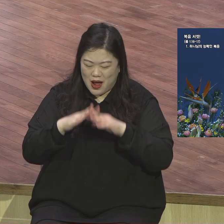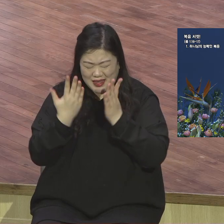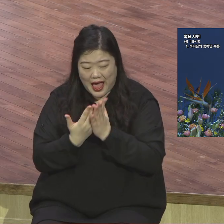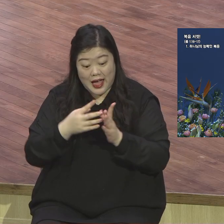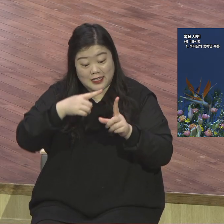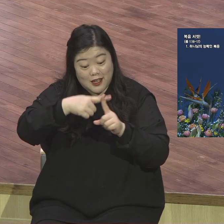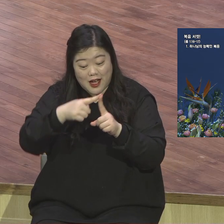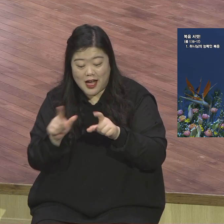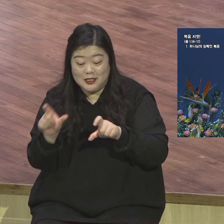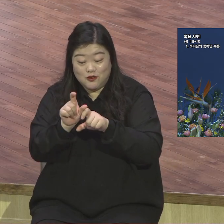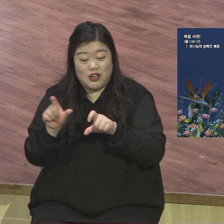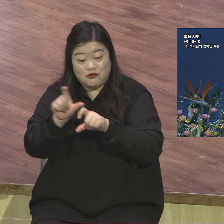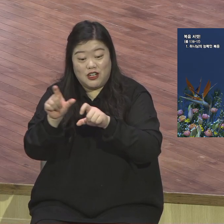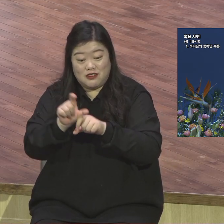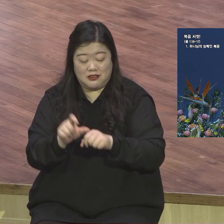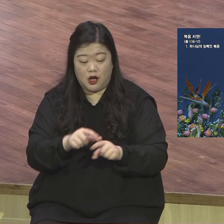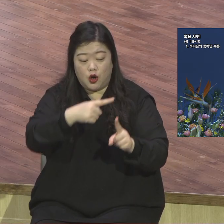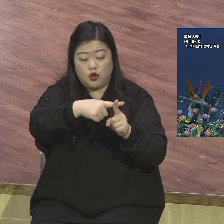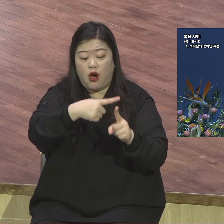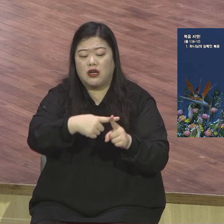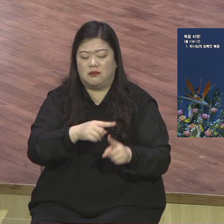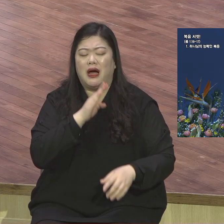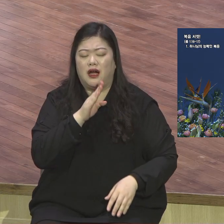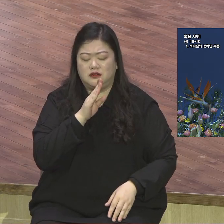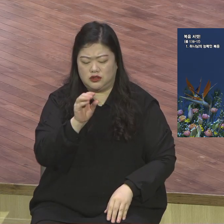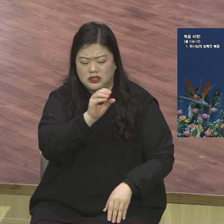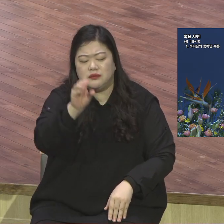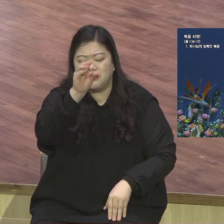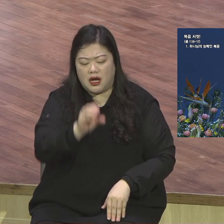사랑을 더해줍니다. 맞습니다. 더해주는 거.